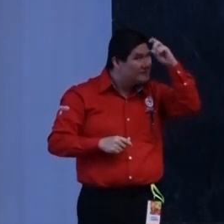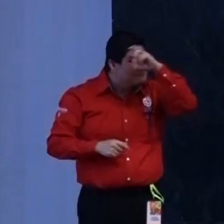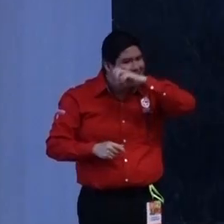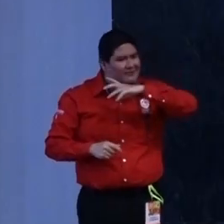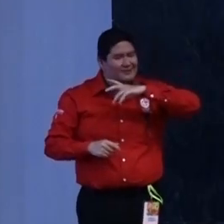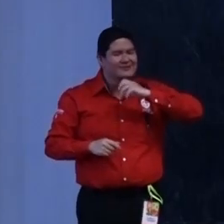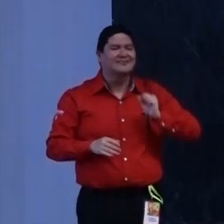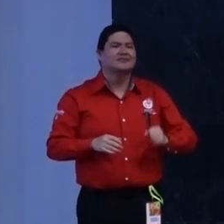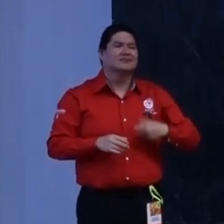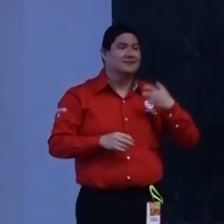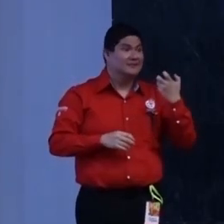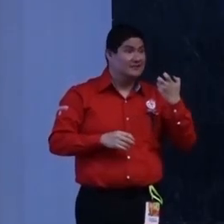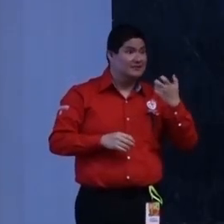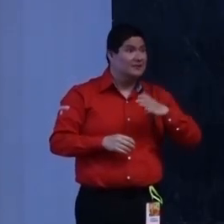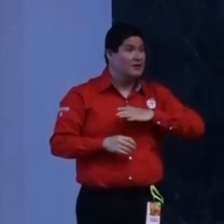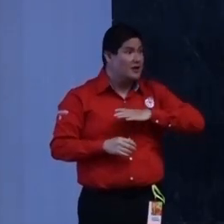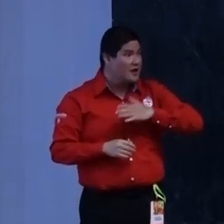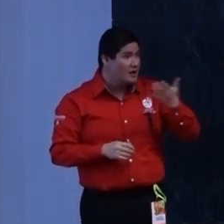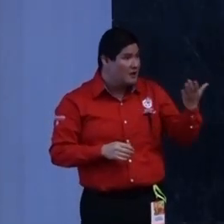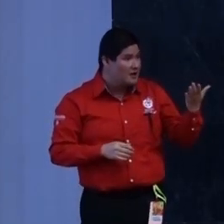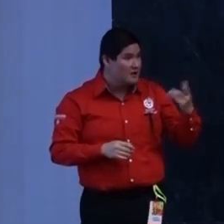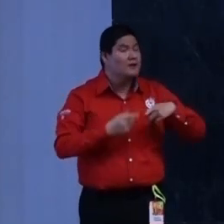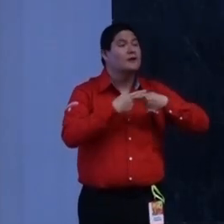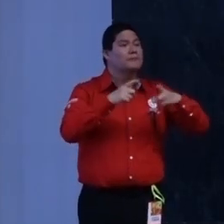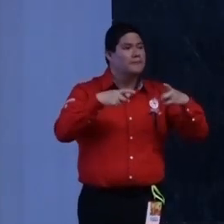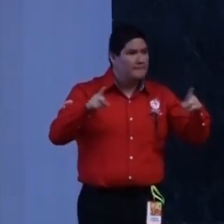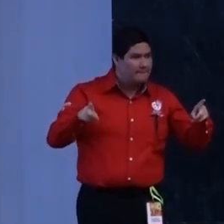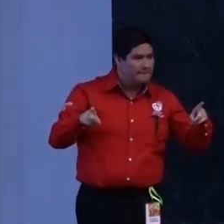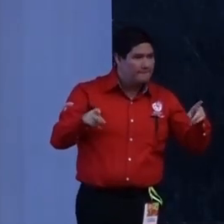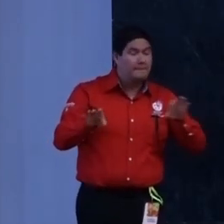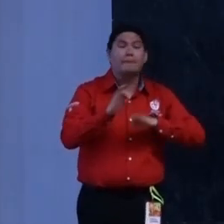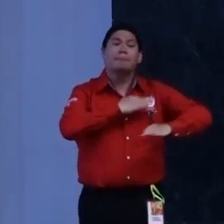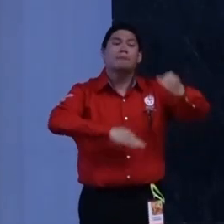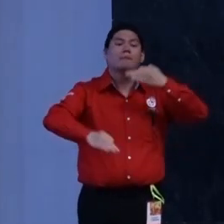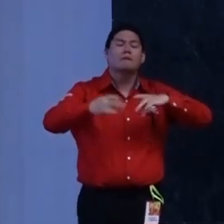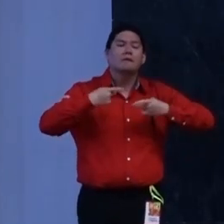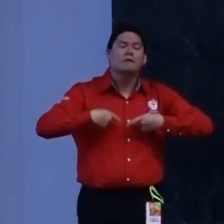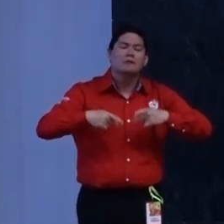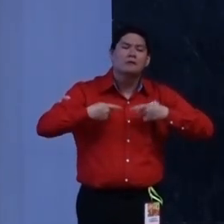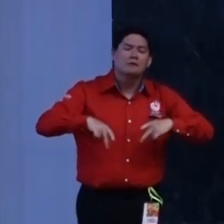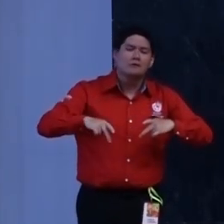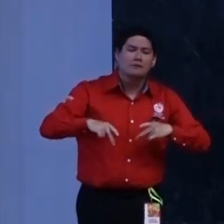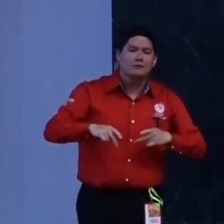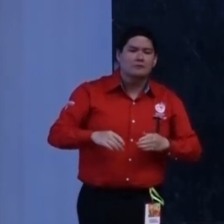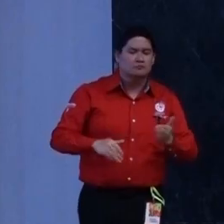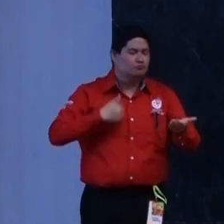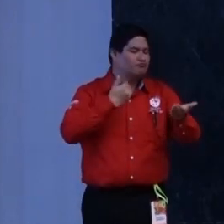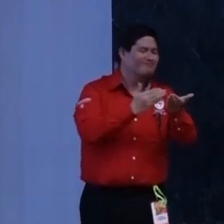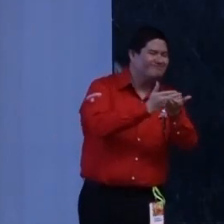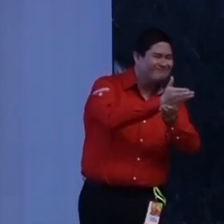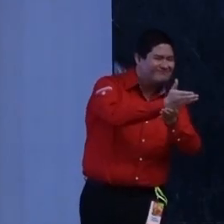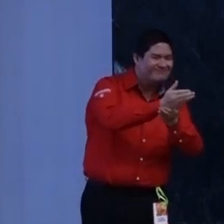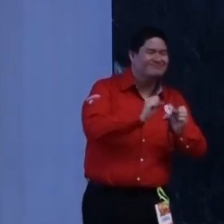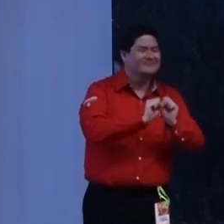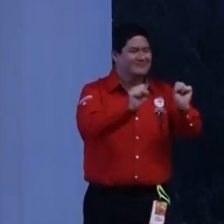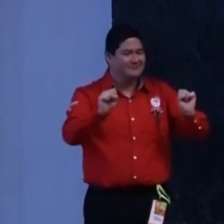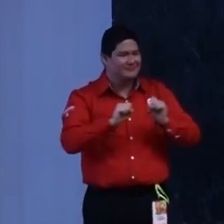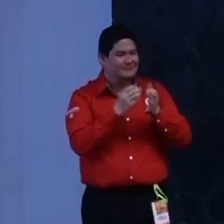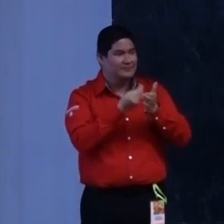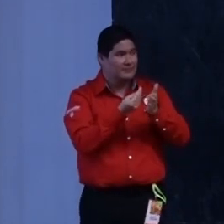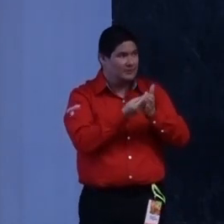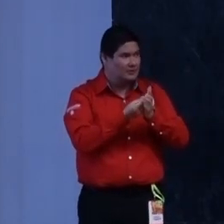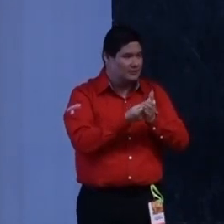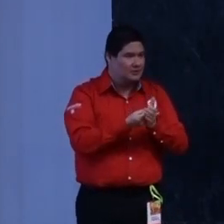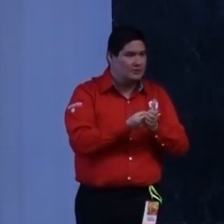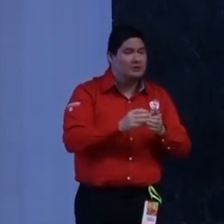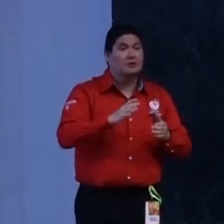supuesto, hay diferencias, ¿no? Todas las personas que entran al salón de clases son iguales. Hay unas que se